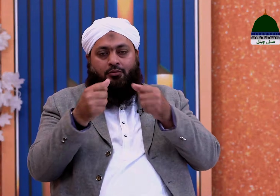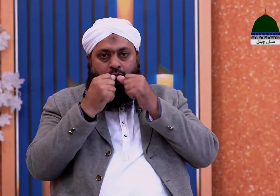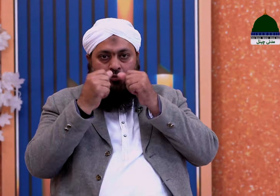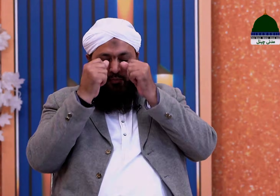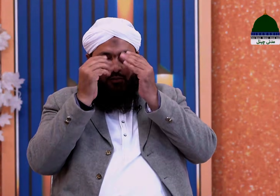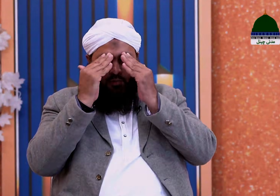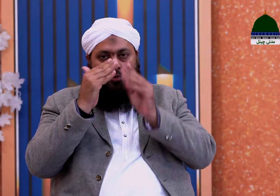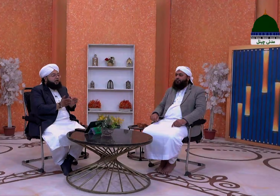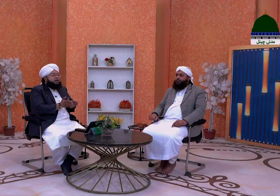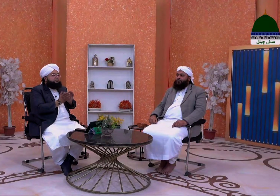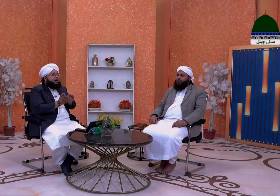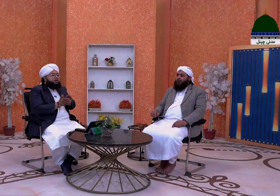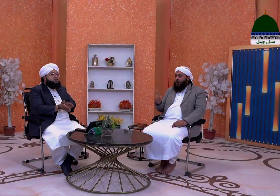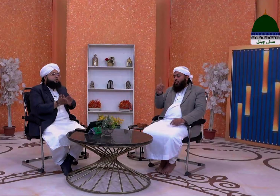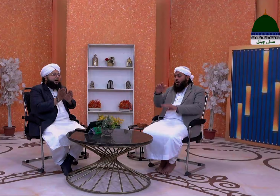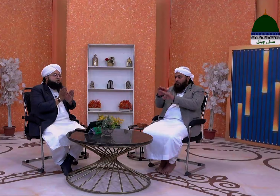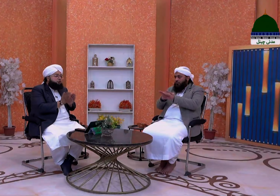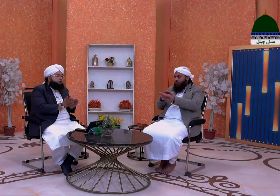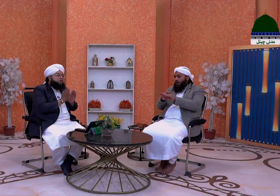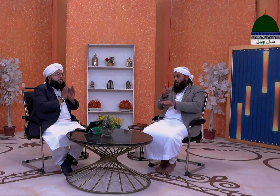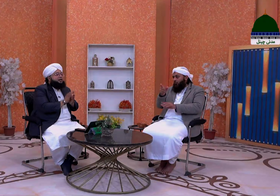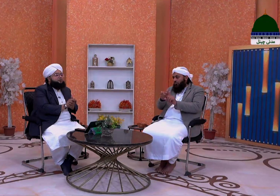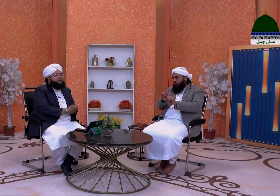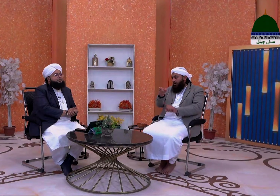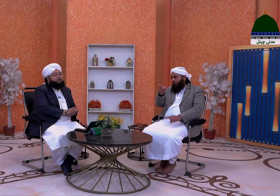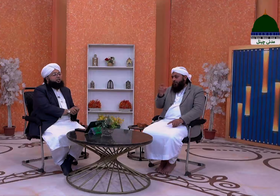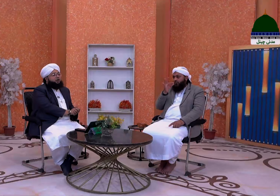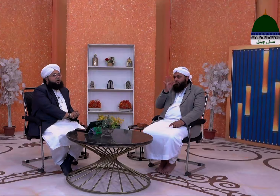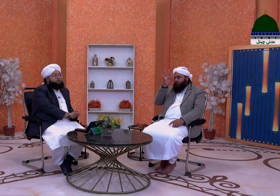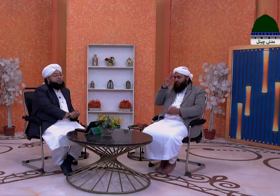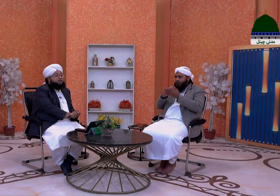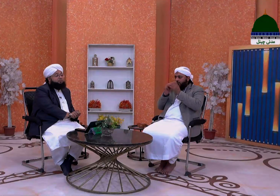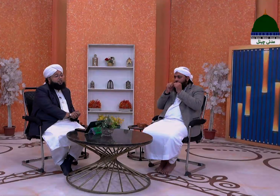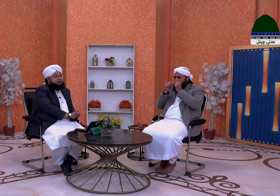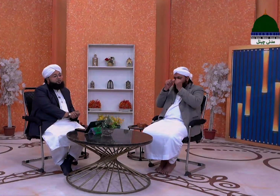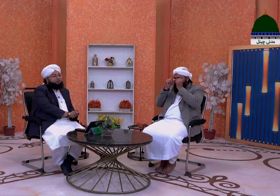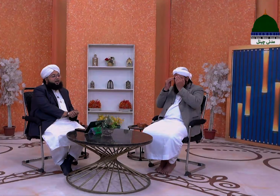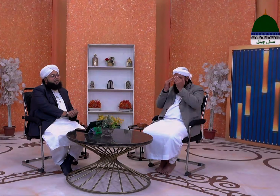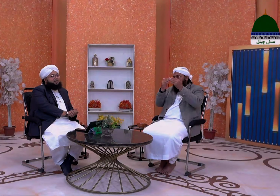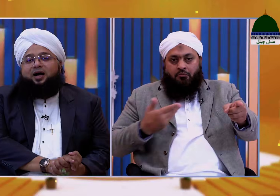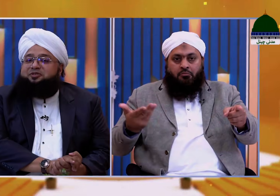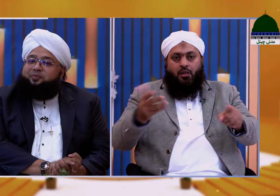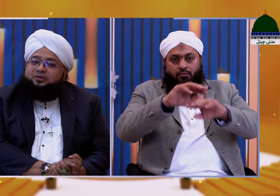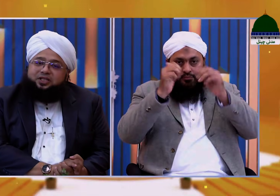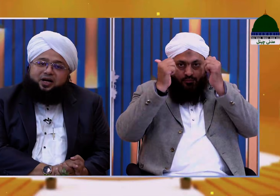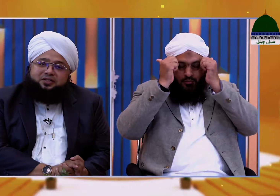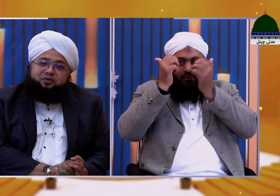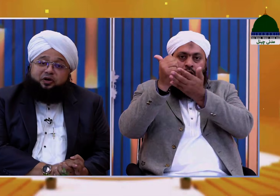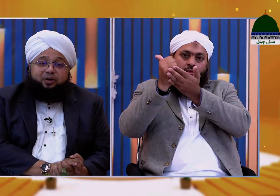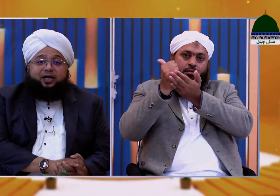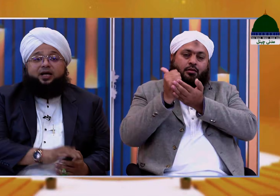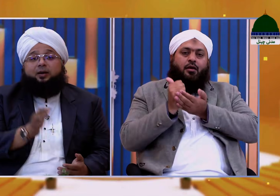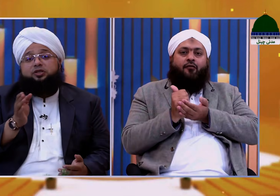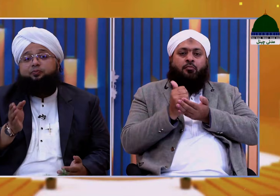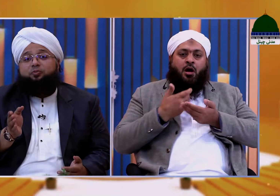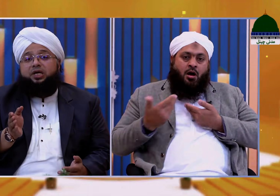اور برکت حاصل کریں۔ اللہ پاک اس مبارک ستون کے جہاں نبی کریم صلی اللہ علیہ وسلم نے اعتکاف فرمایا، ہم سب کو صدقہ نصیب